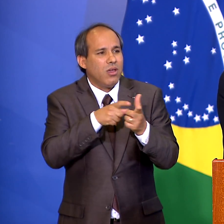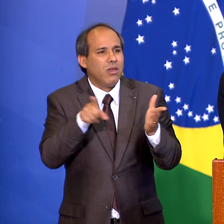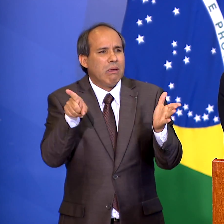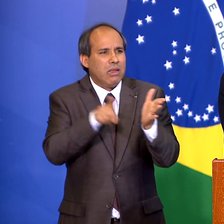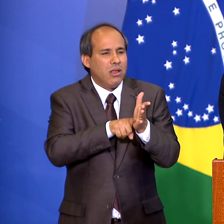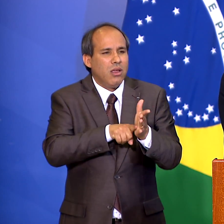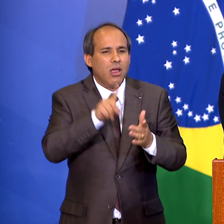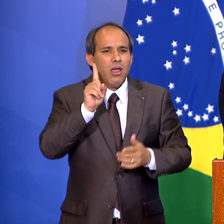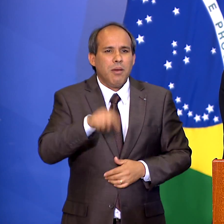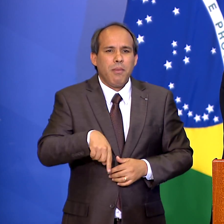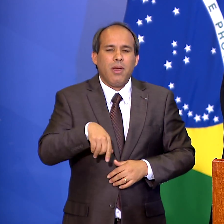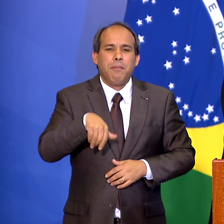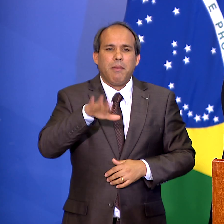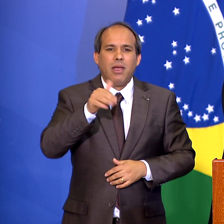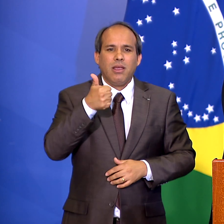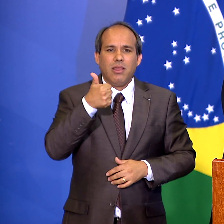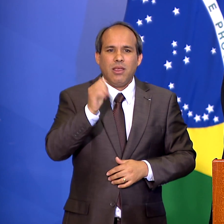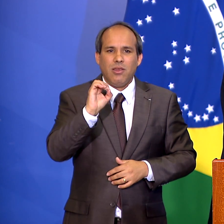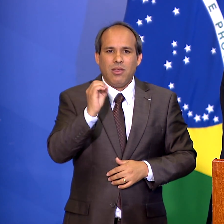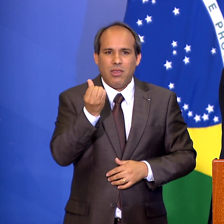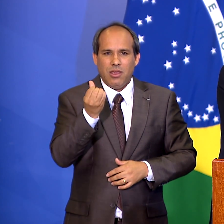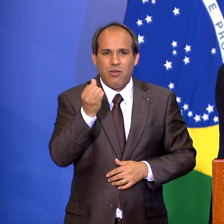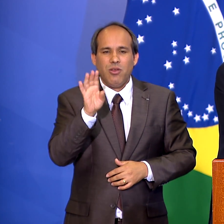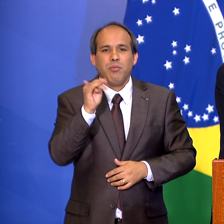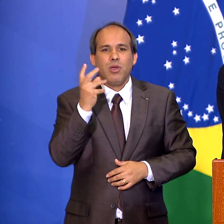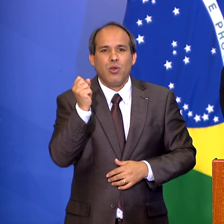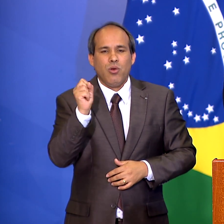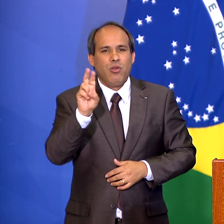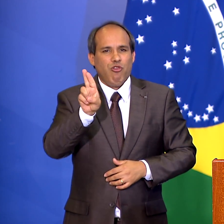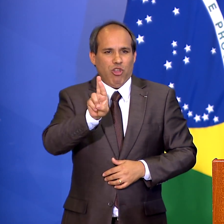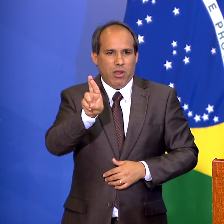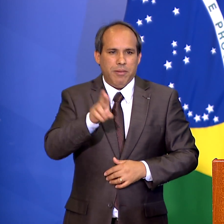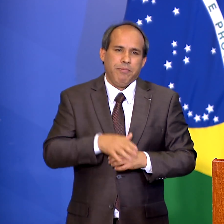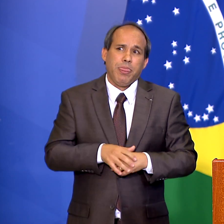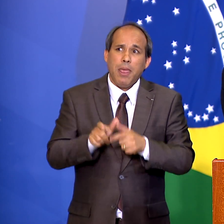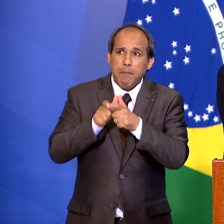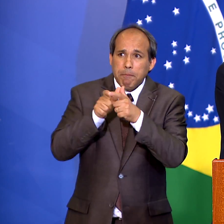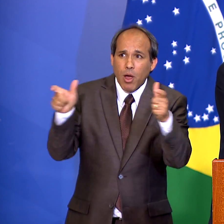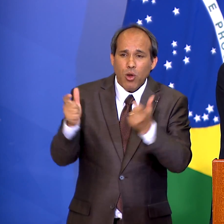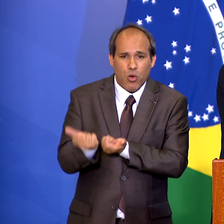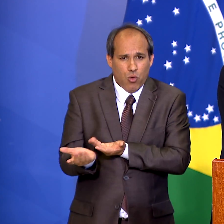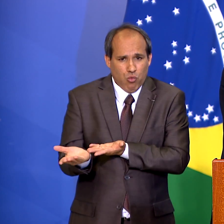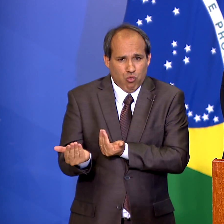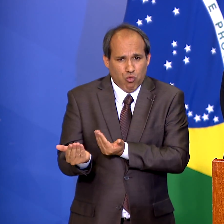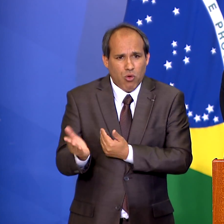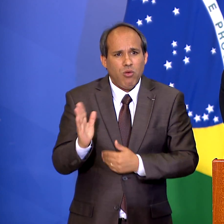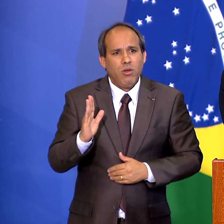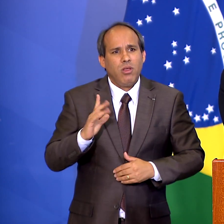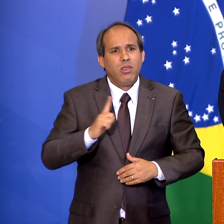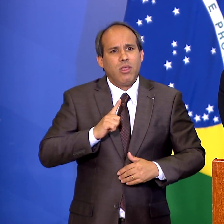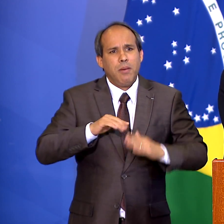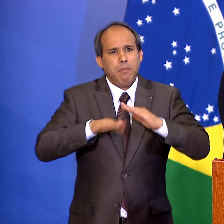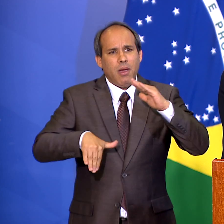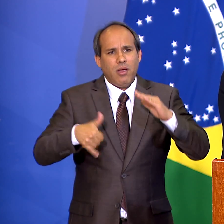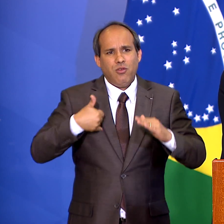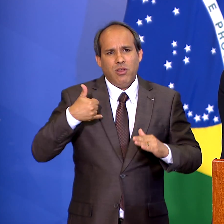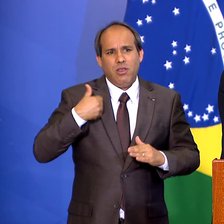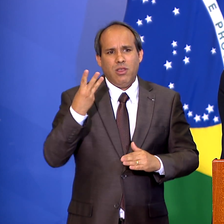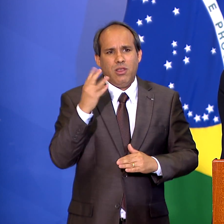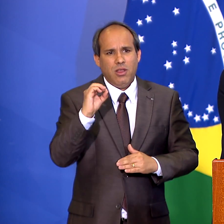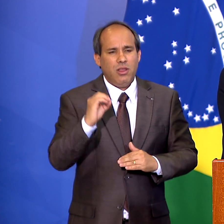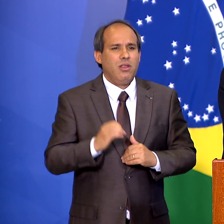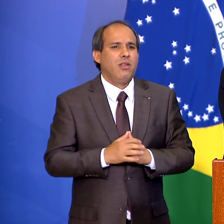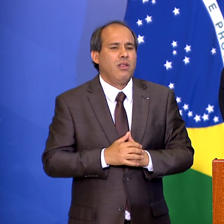106 bilhões de reais. A maioria da garotada tem menos de 30 anos de idade.